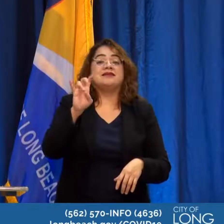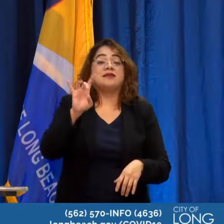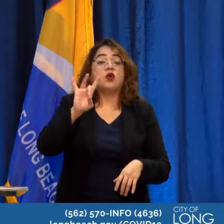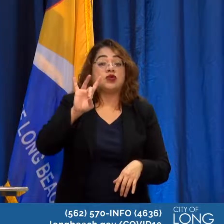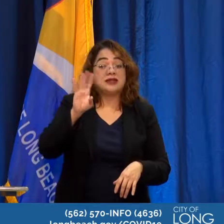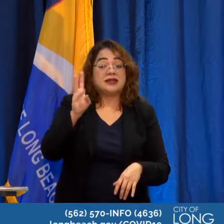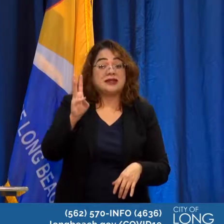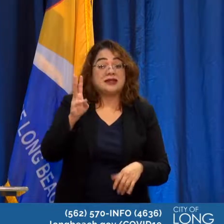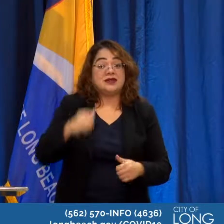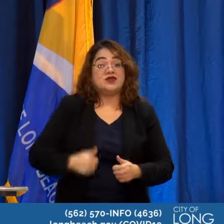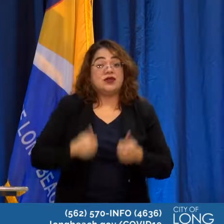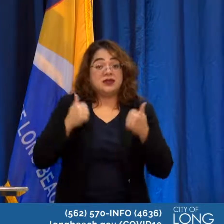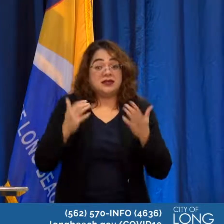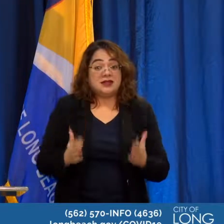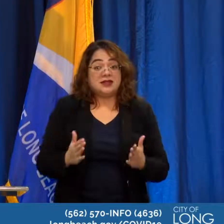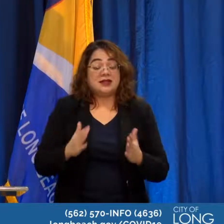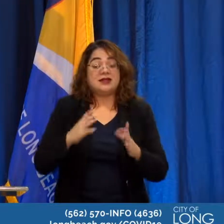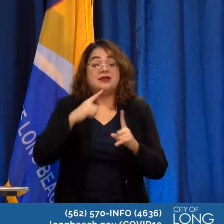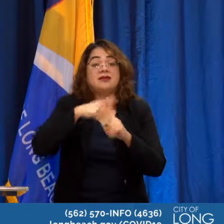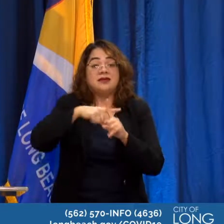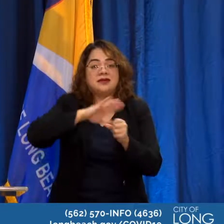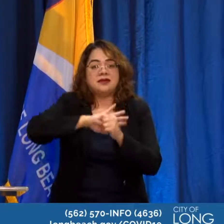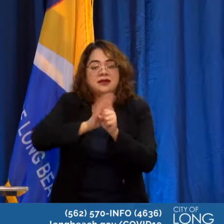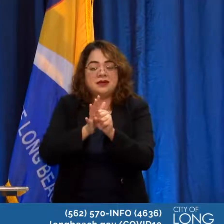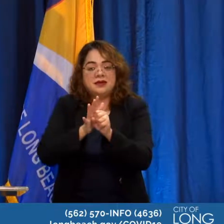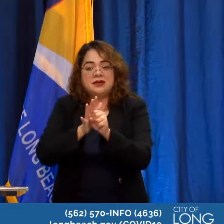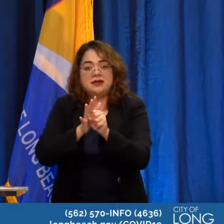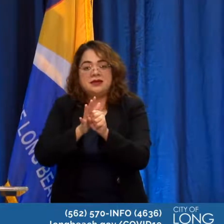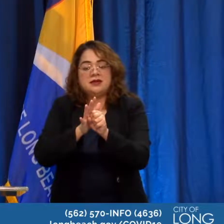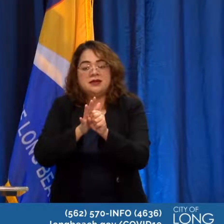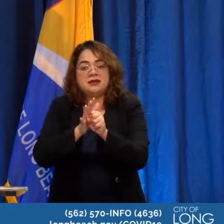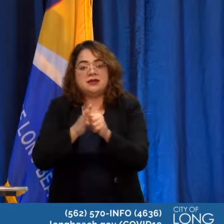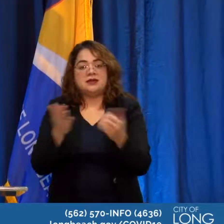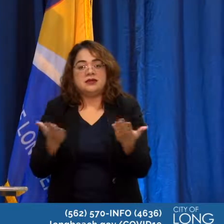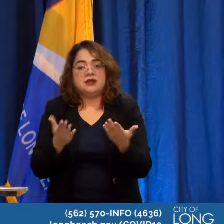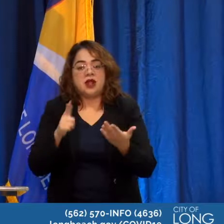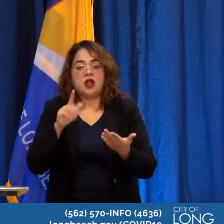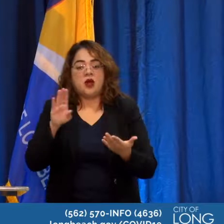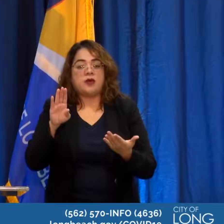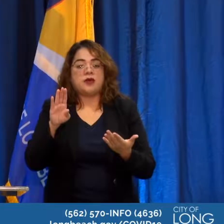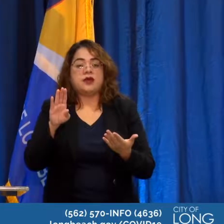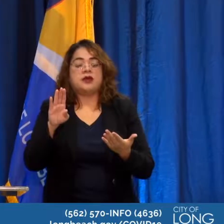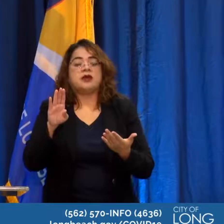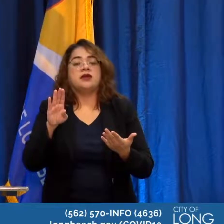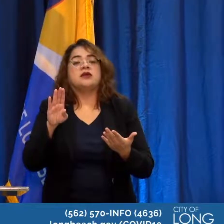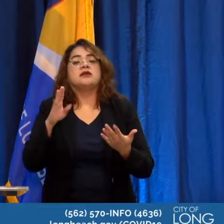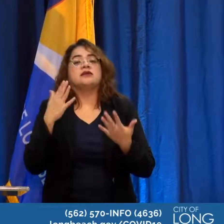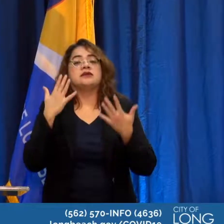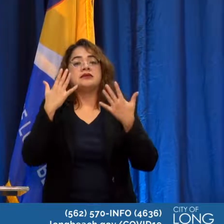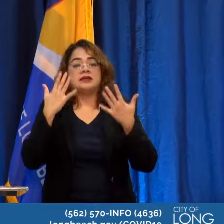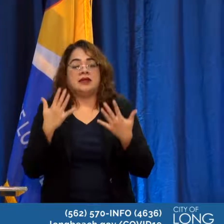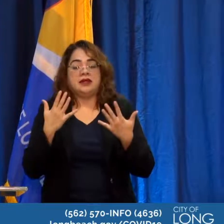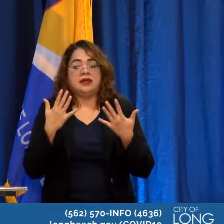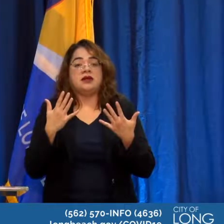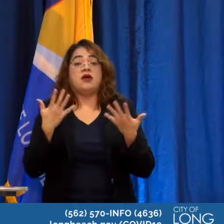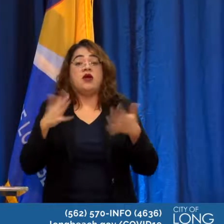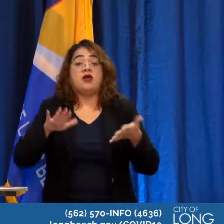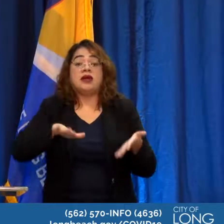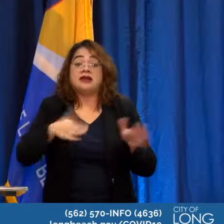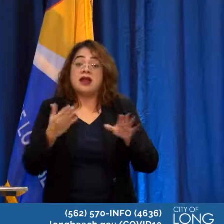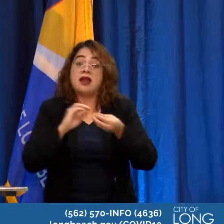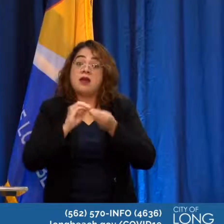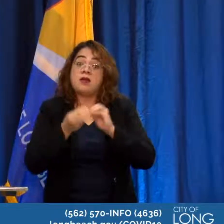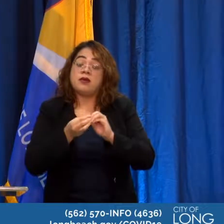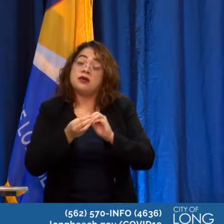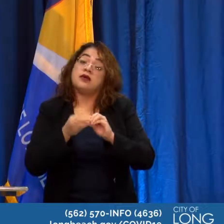16,786 residentes han dado positivo por COVID-19 en la ciudad de Long Beach. Lamentablemente, hemos perdido un total de